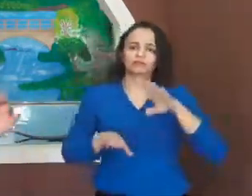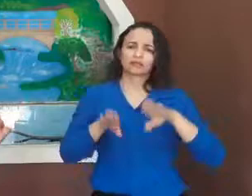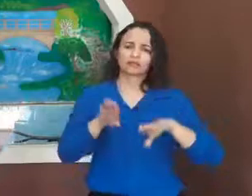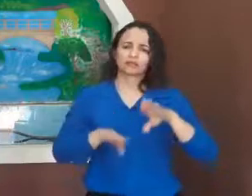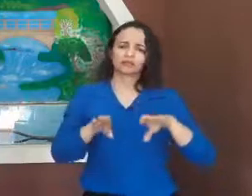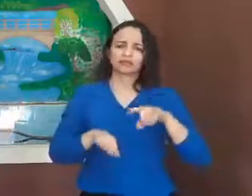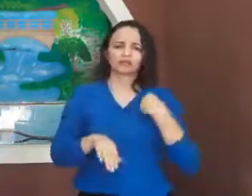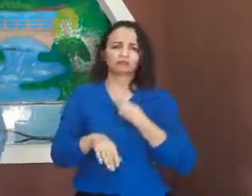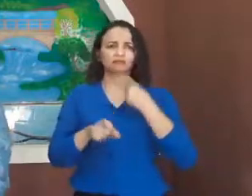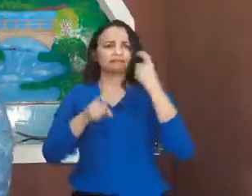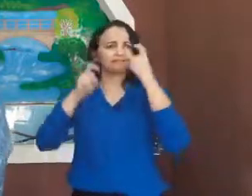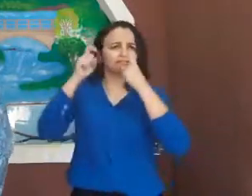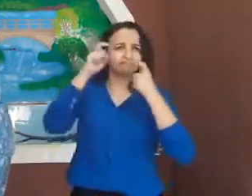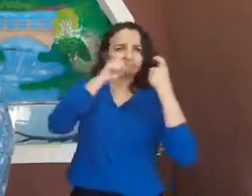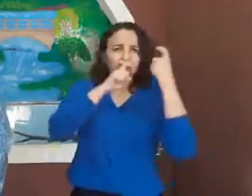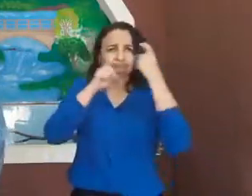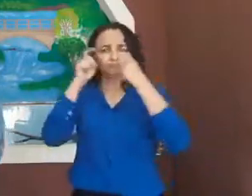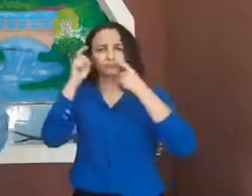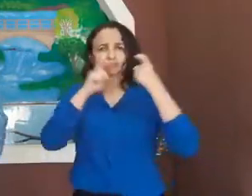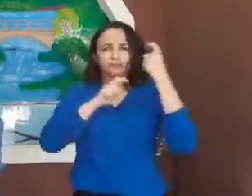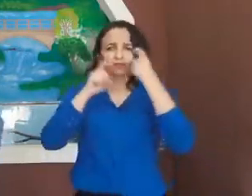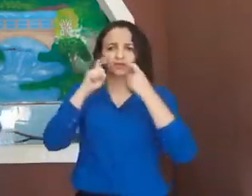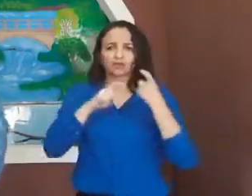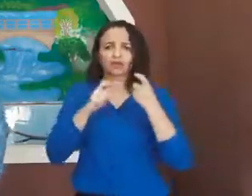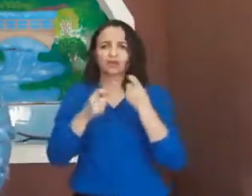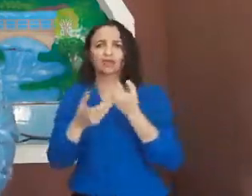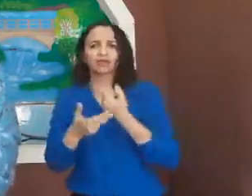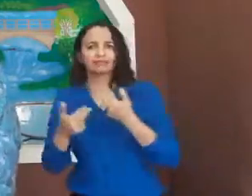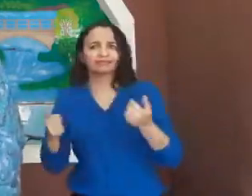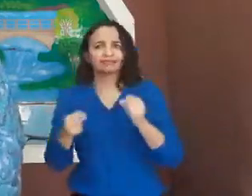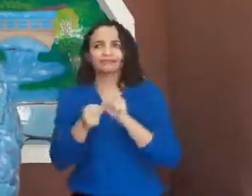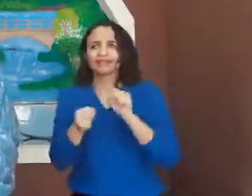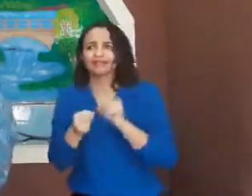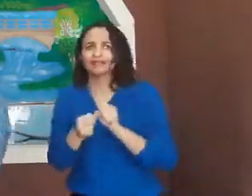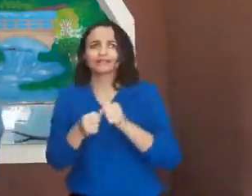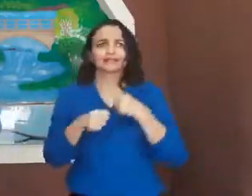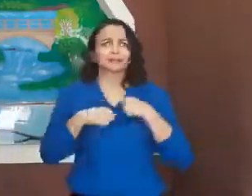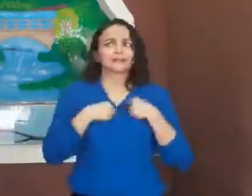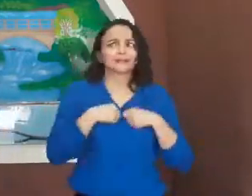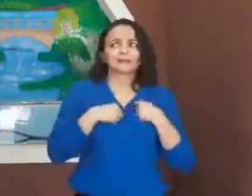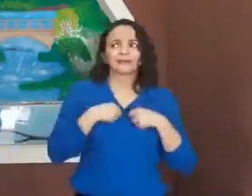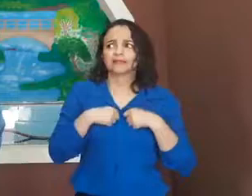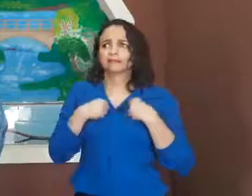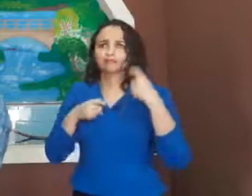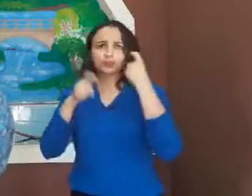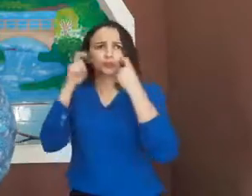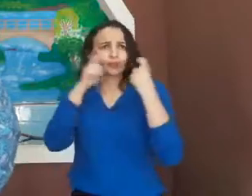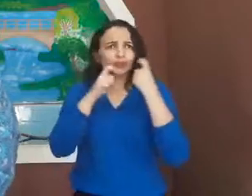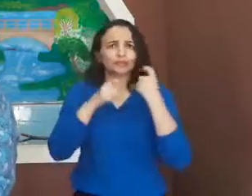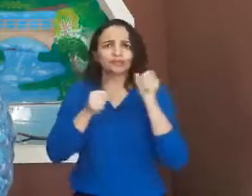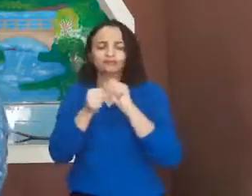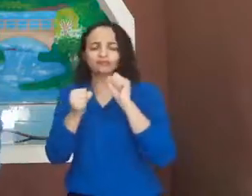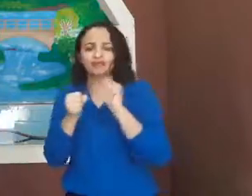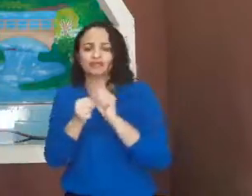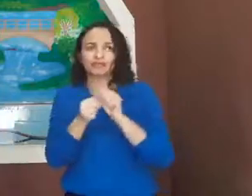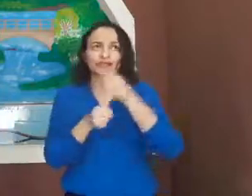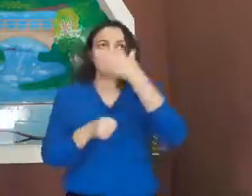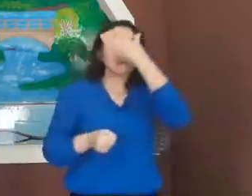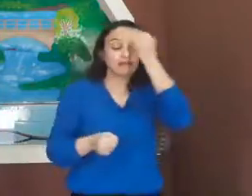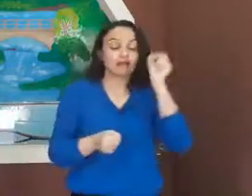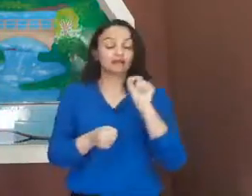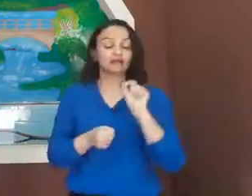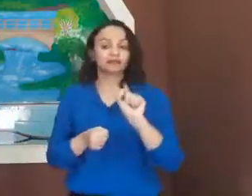tão preocupados em fazer alguma coisa, que nós esquecemos de